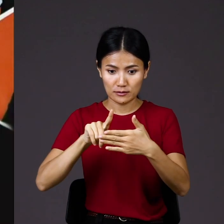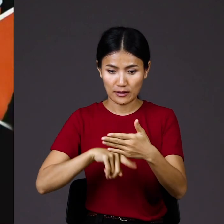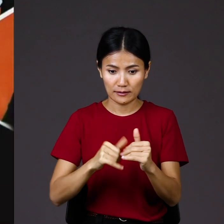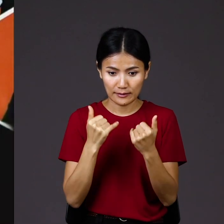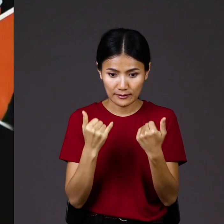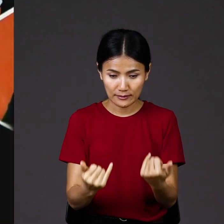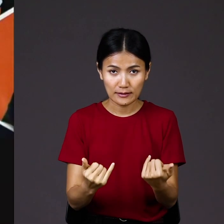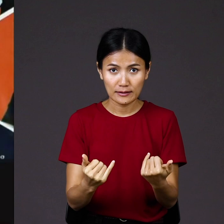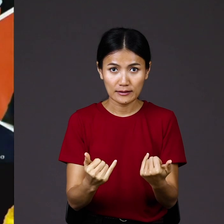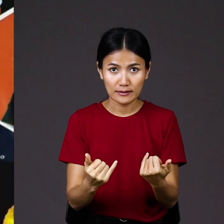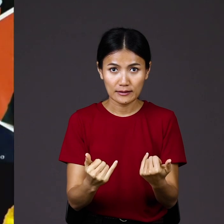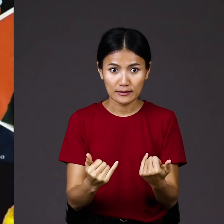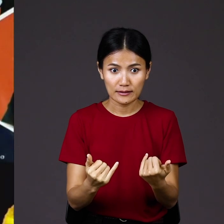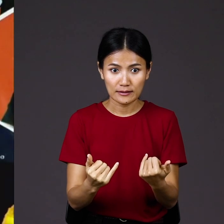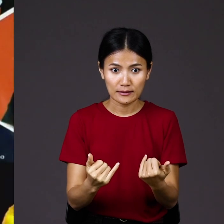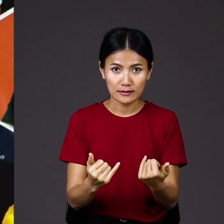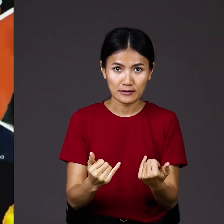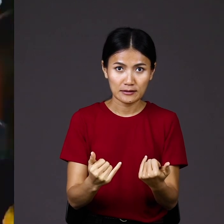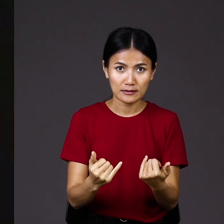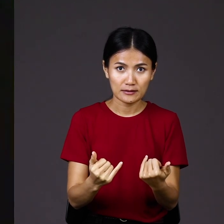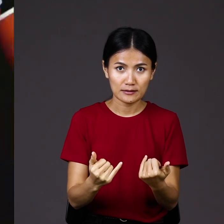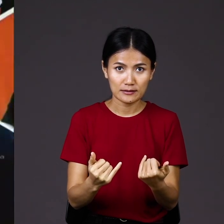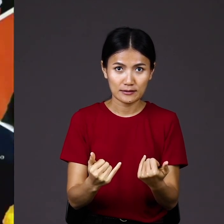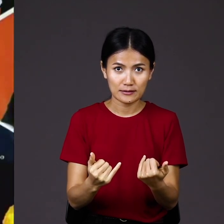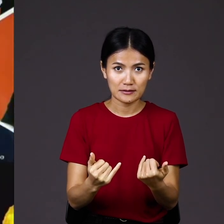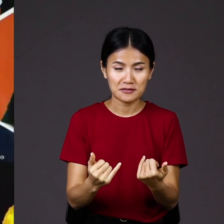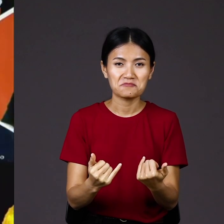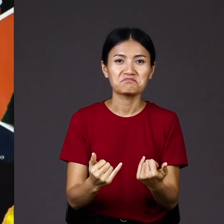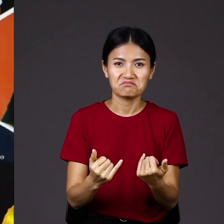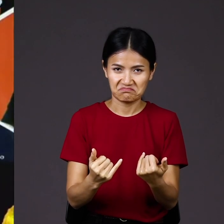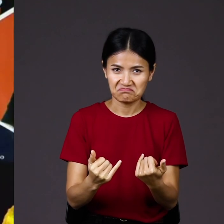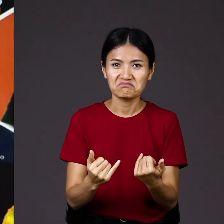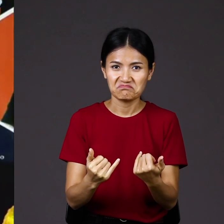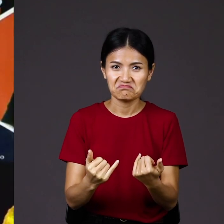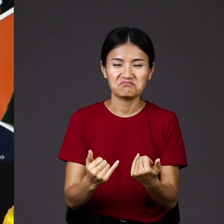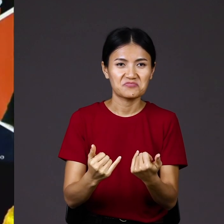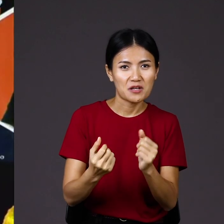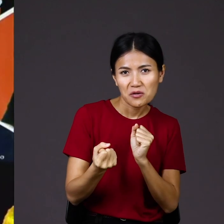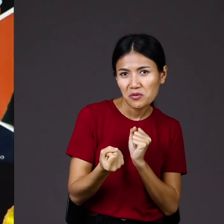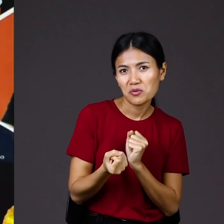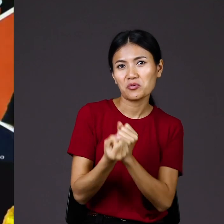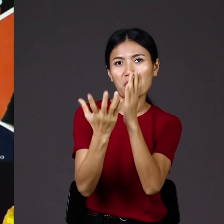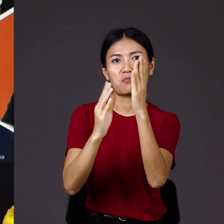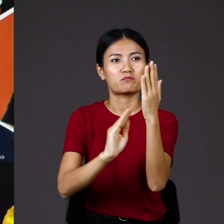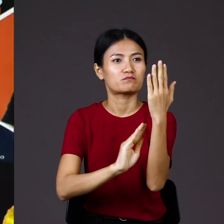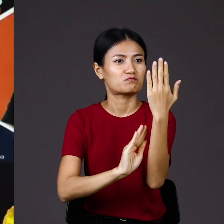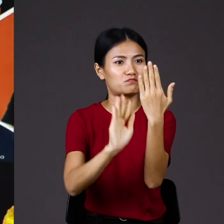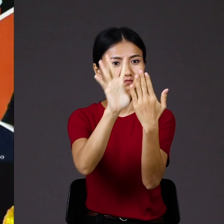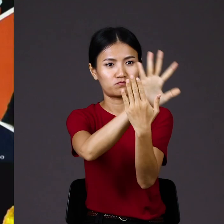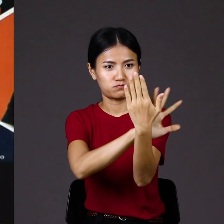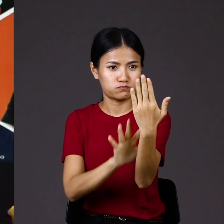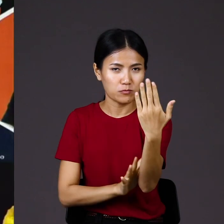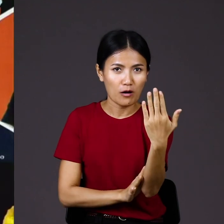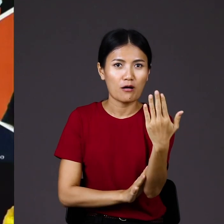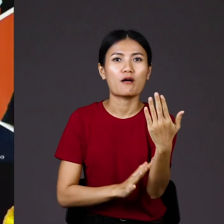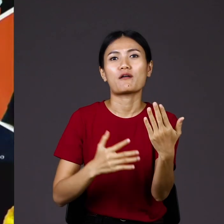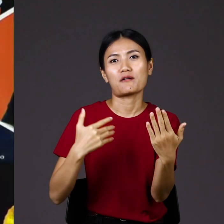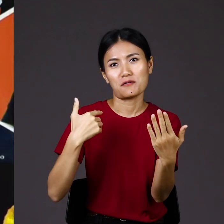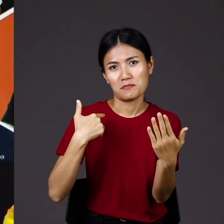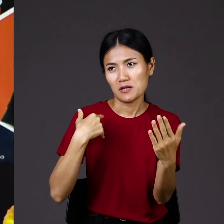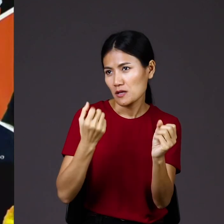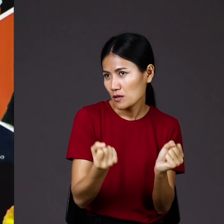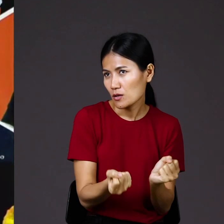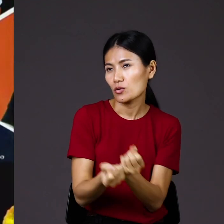ท้องถิ่นรอบนี้จะเขย่าการเมืองระดับท้องถิ่นทั่วประเทศและจะส่งผ